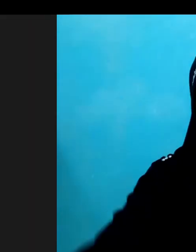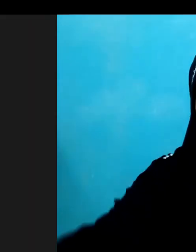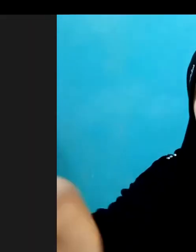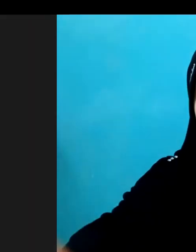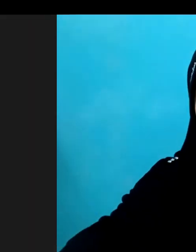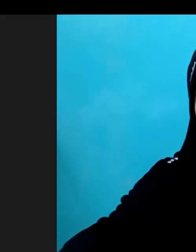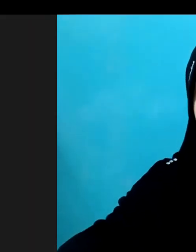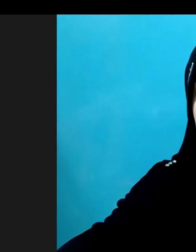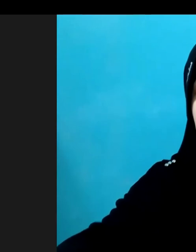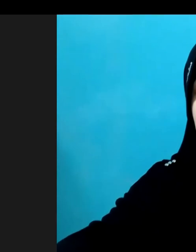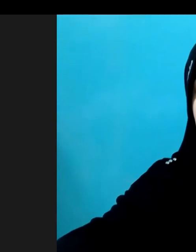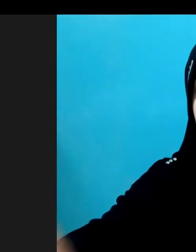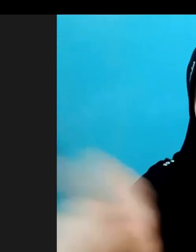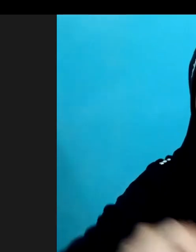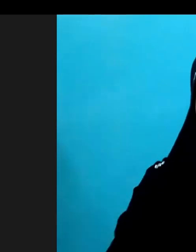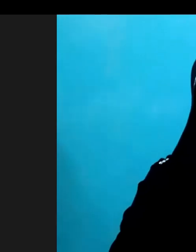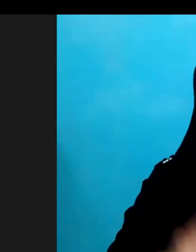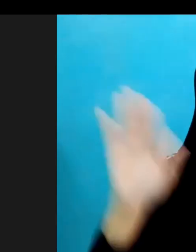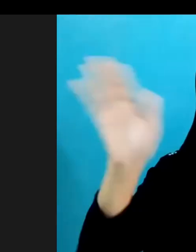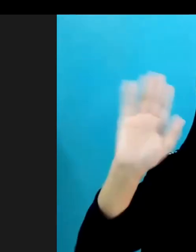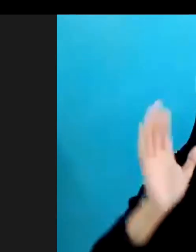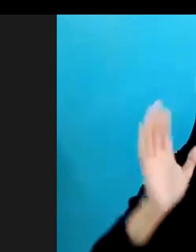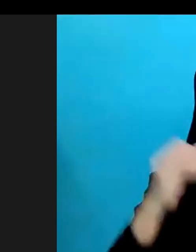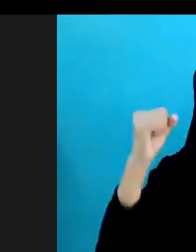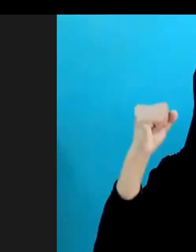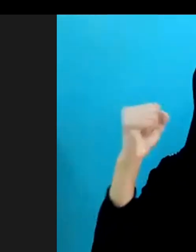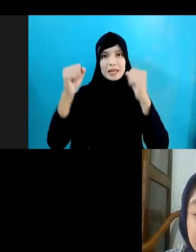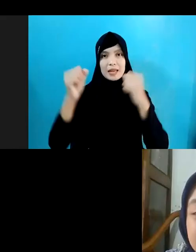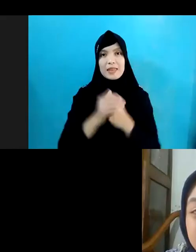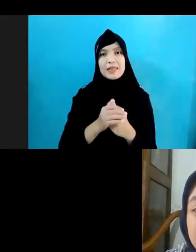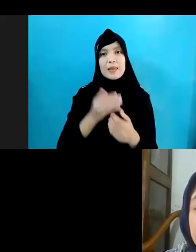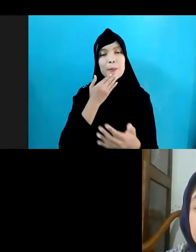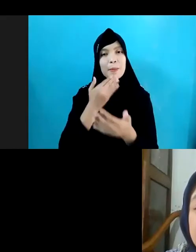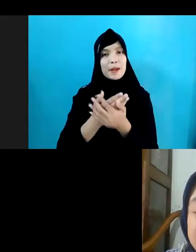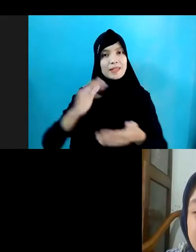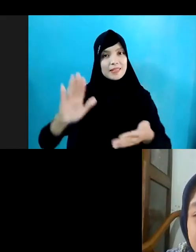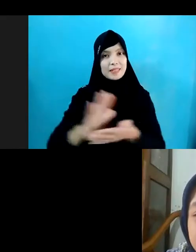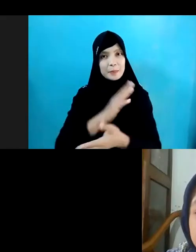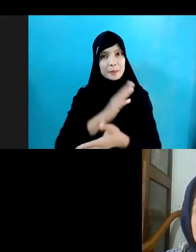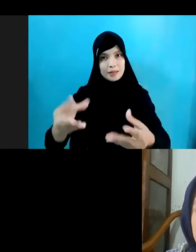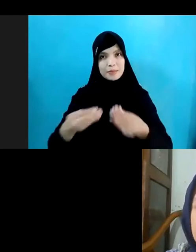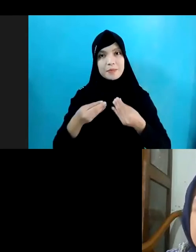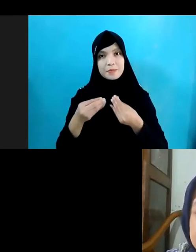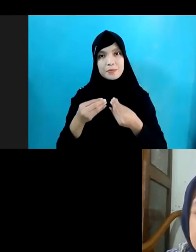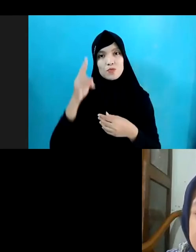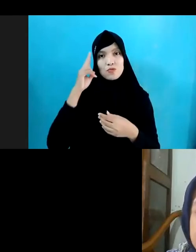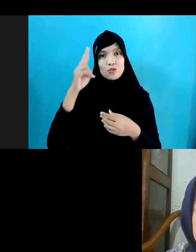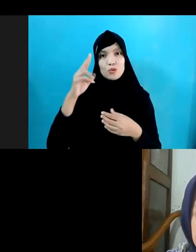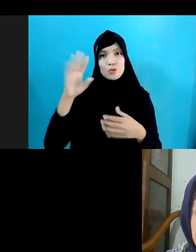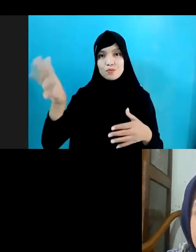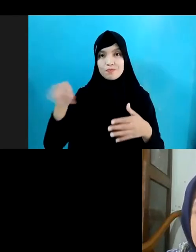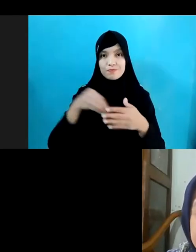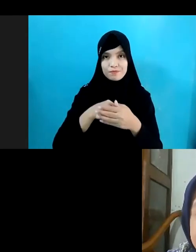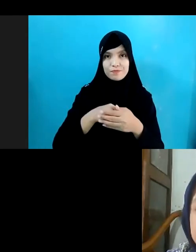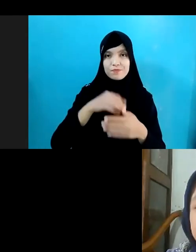Halo semuanya Salam sehat Terima kasih Atas kesempatan Yang diberikan Kepada saya Untuk berpartisipasi